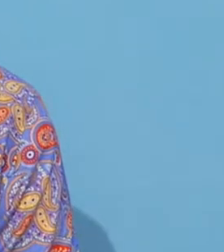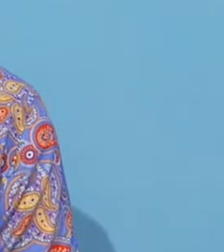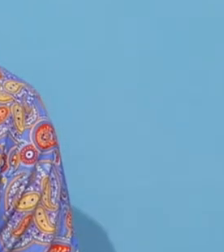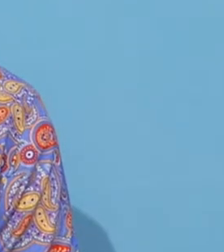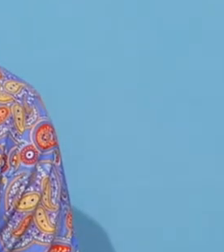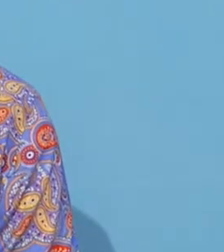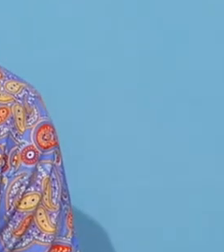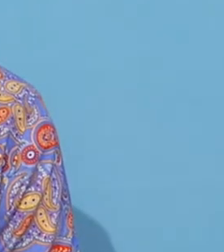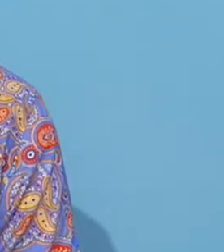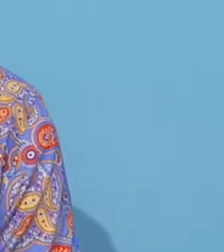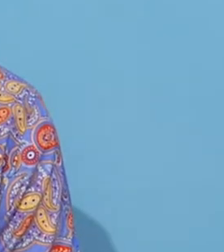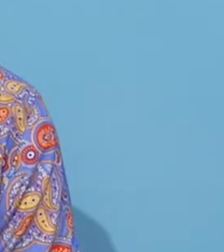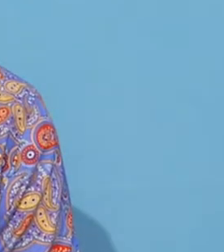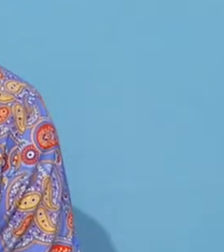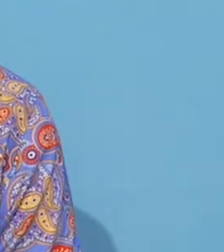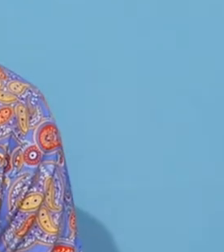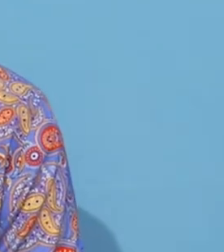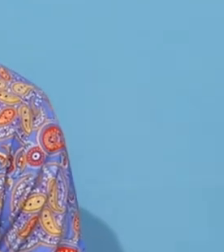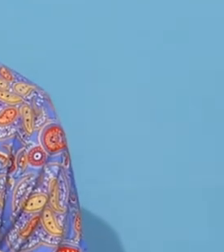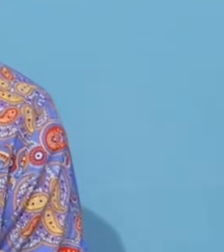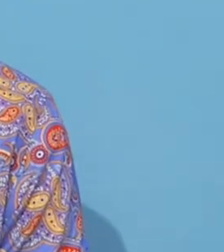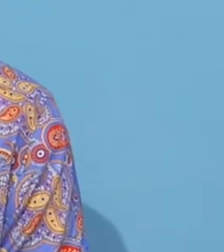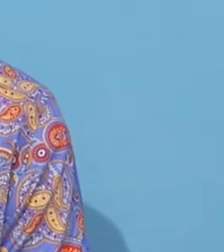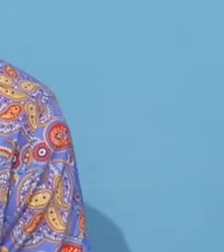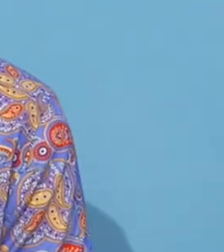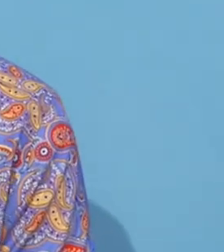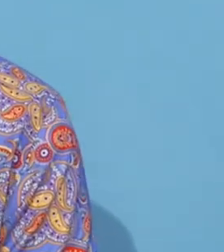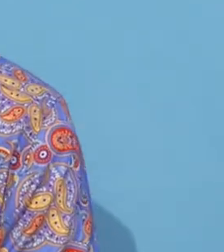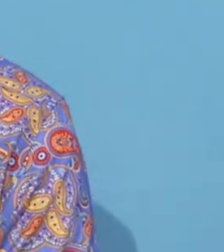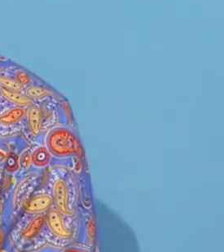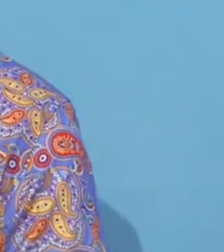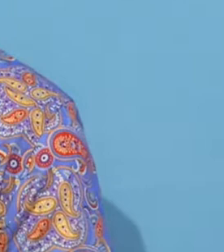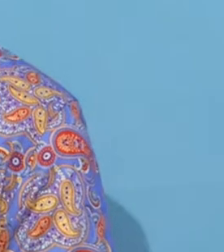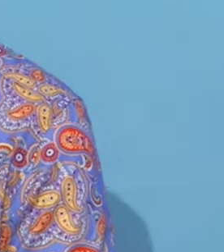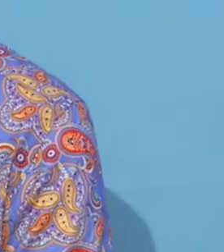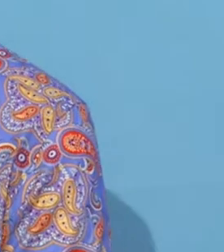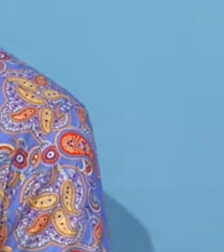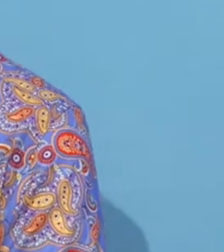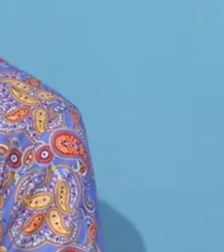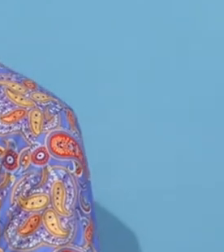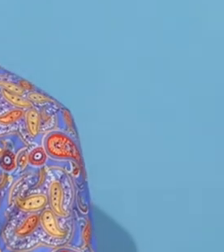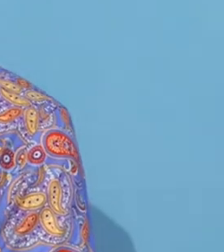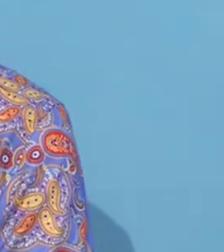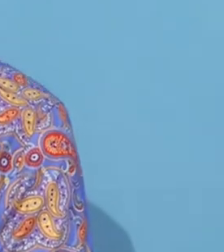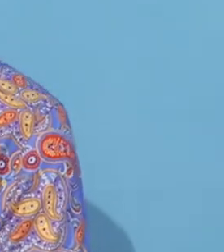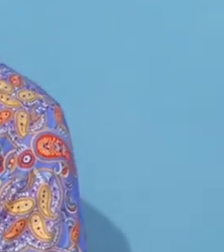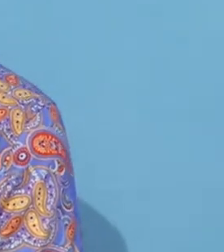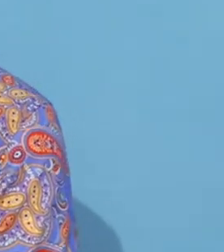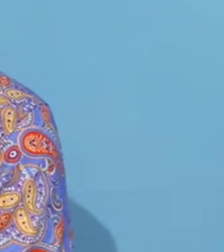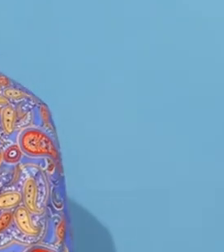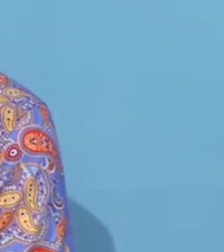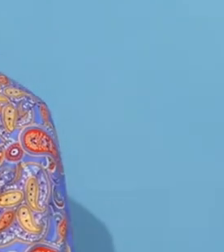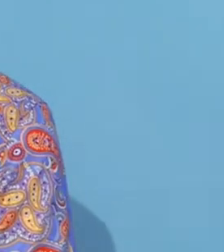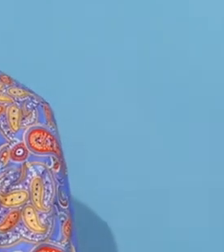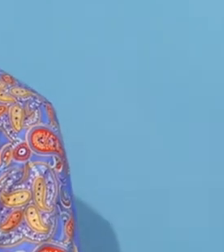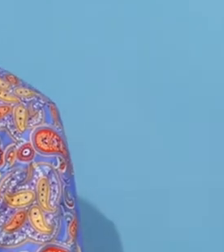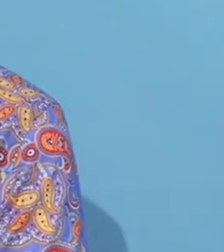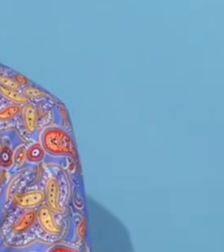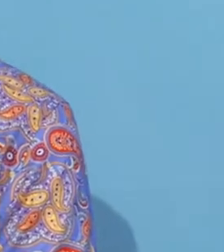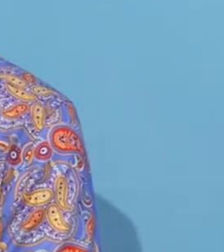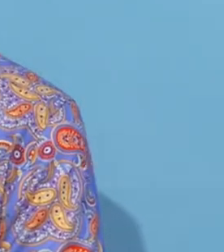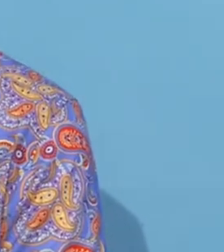överhuvudtaget. Och det här handlar inte mycket större. Alltså, jag vill gärna angripa detta ur ett